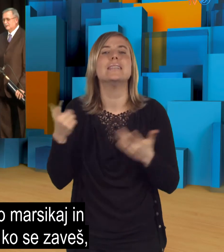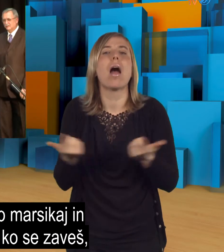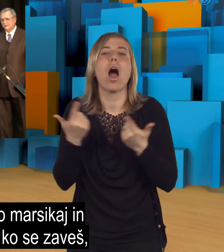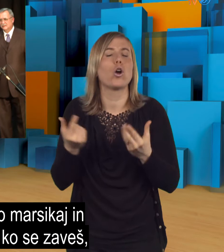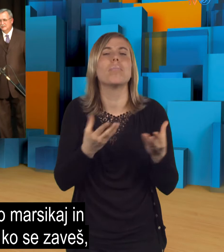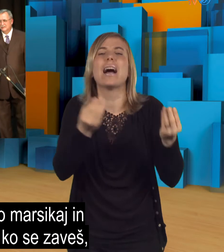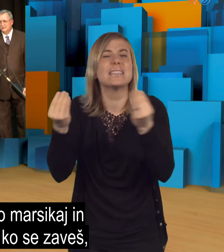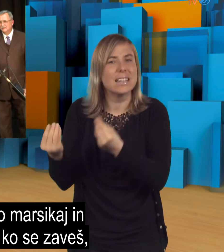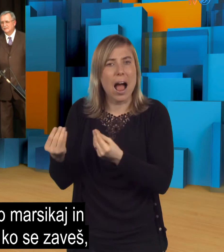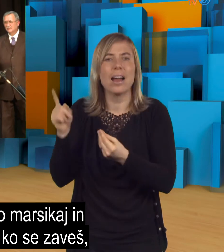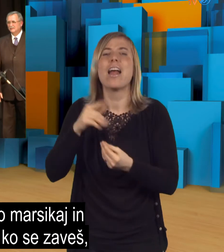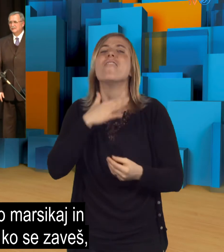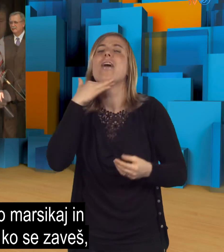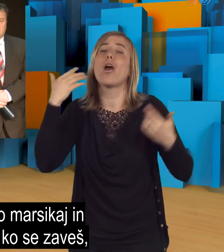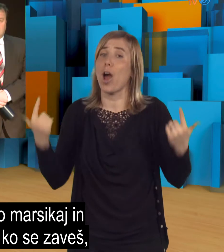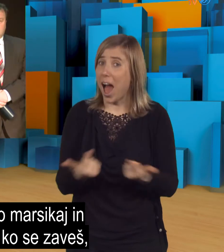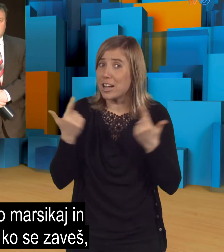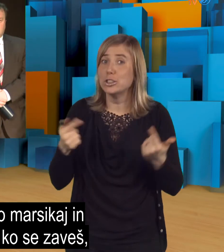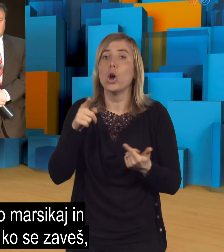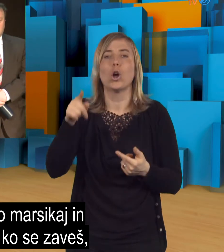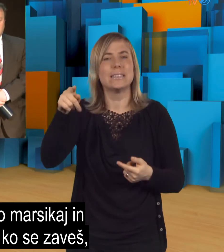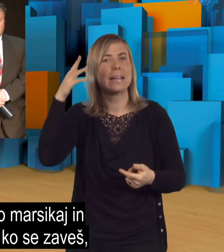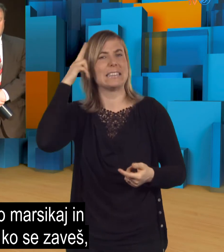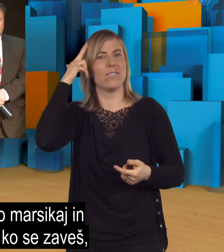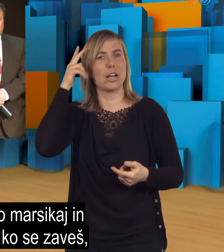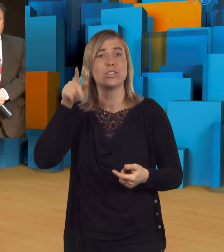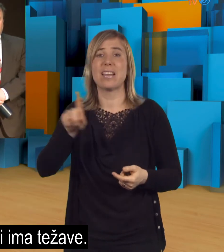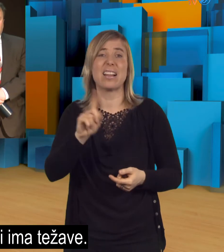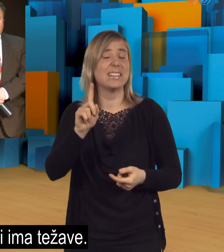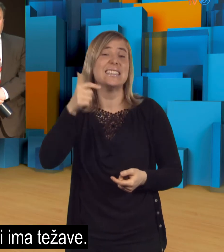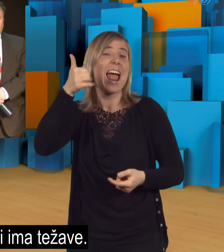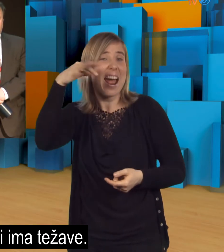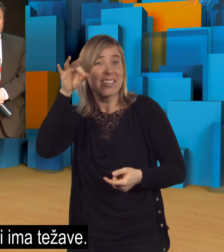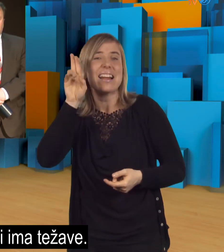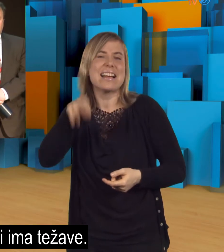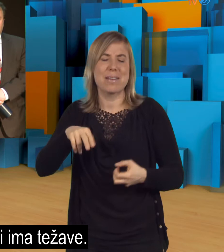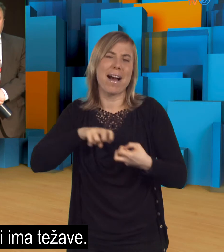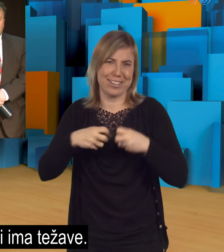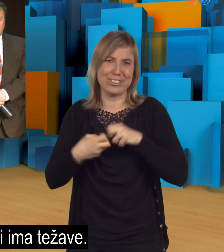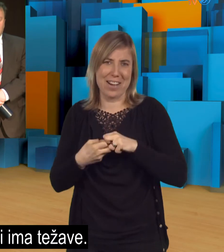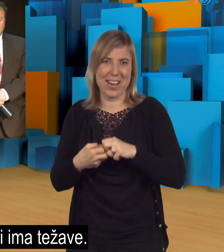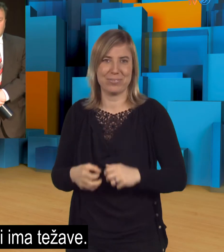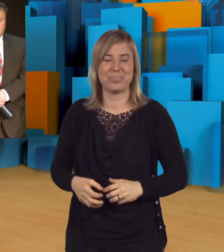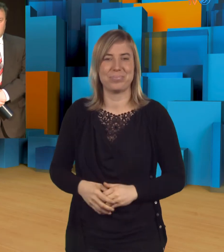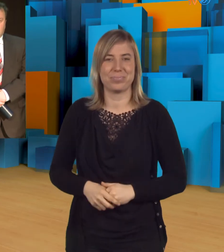Zgodi se lahko marsikaj in veliko lažje je, ko se zaveš, da nisi edini, ki ima težave.